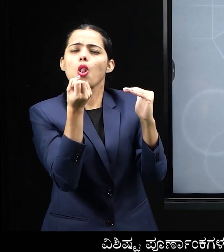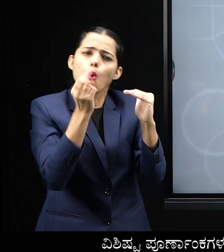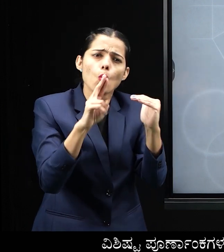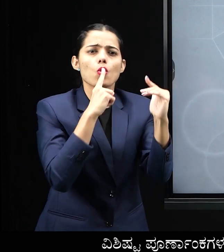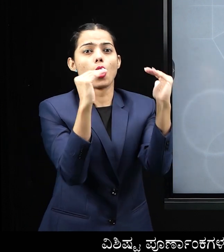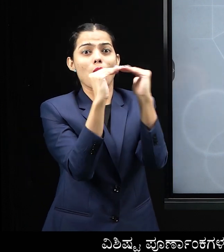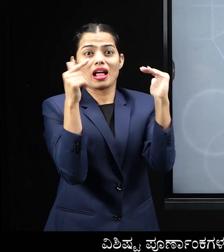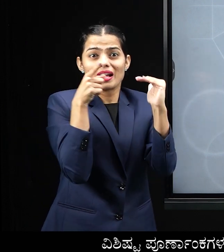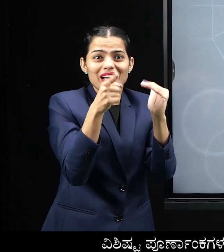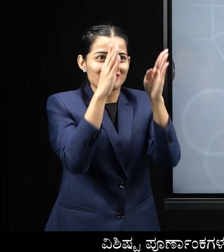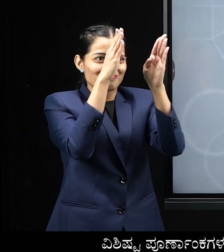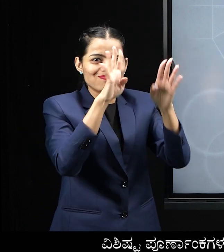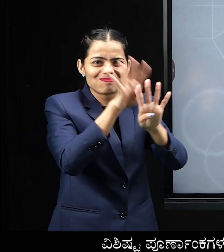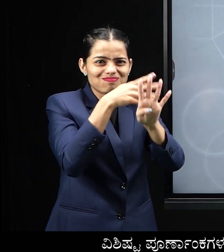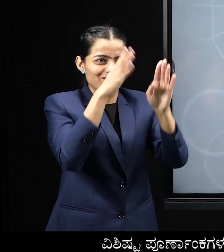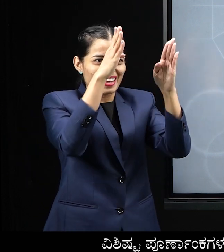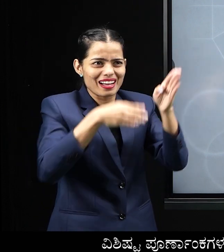R ಇದಕ್ಕಿಂತ ಕಡಿಮೆ ಬಿ.